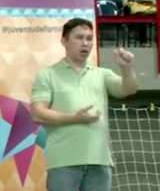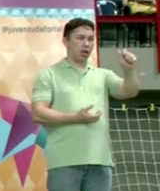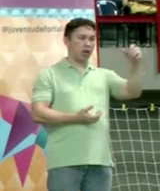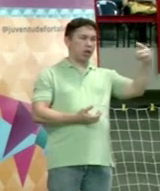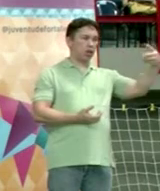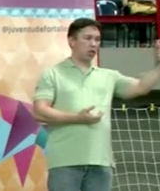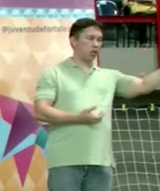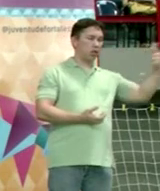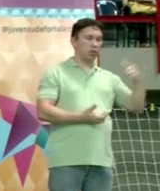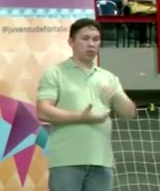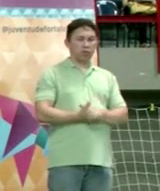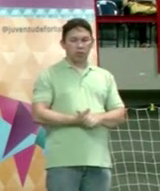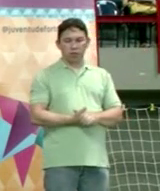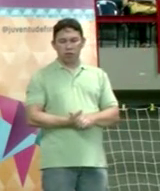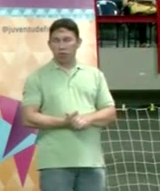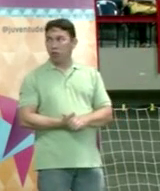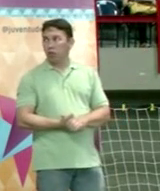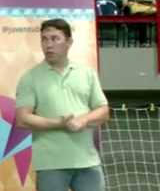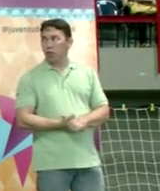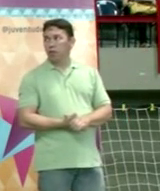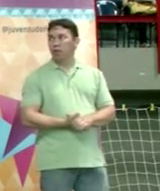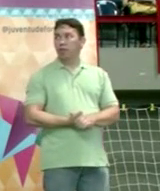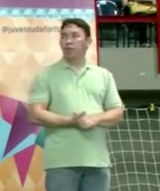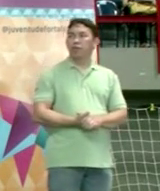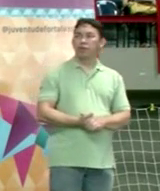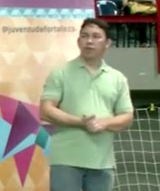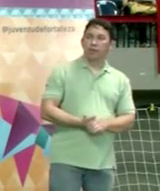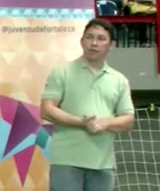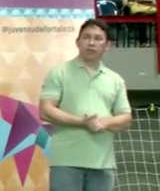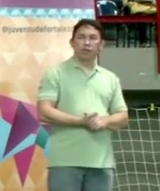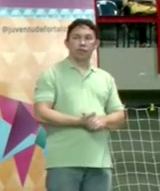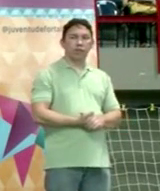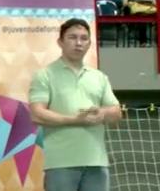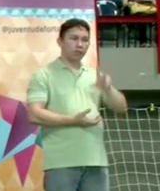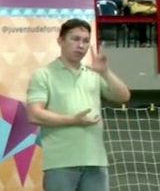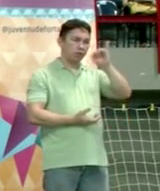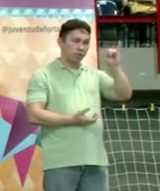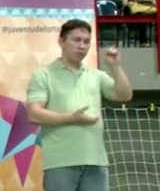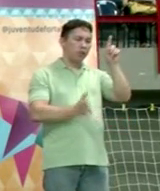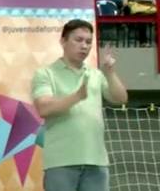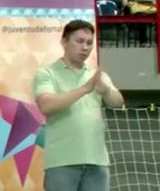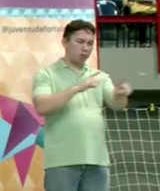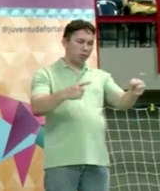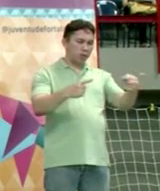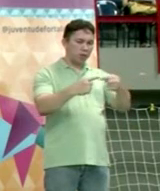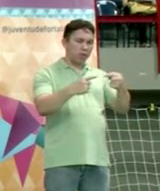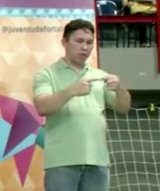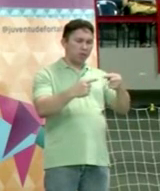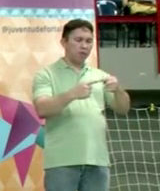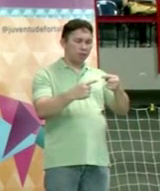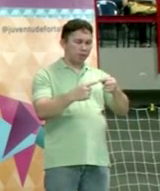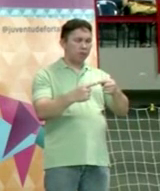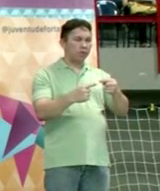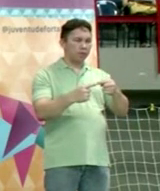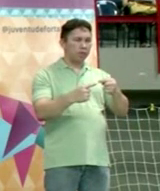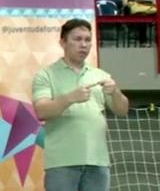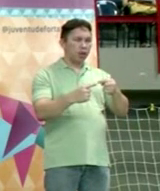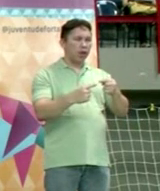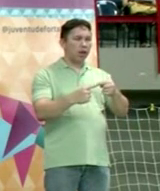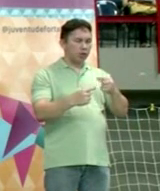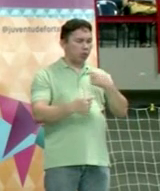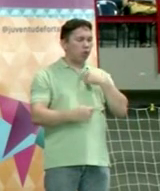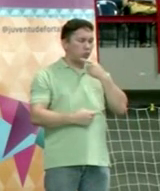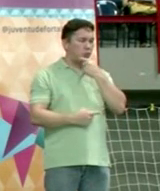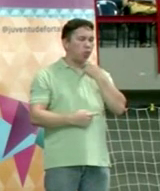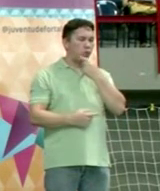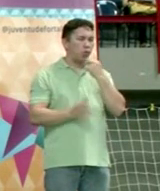32. Galera, todo mundo olhando para cá, porque vai cair uma questão sobre esse cara esse ano no Enem. Pode